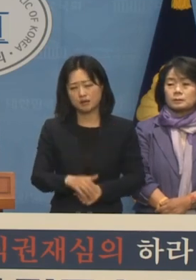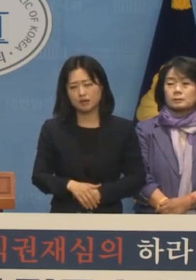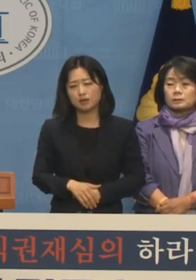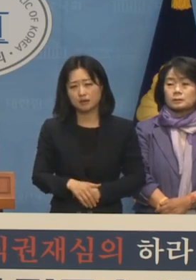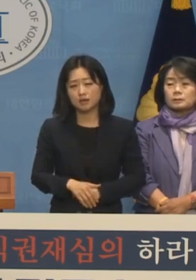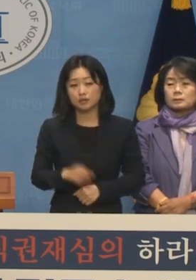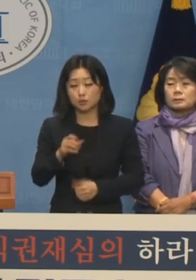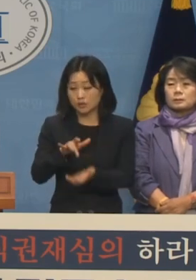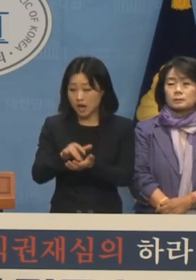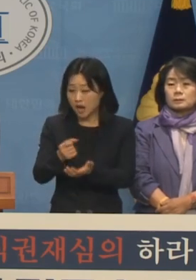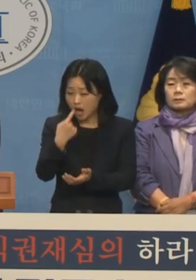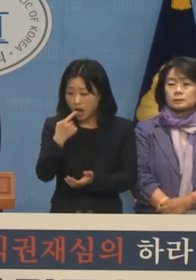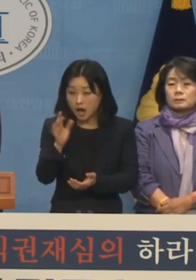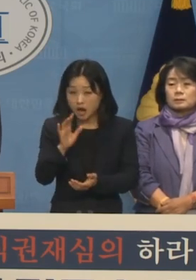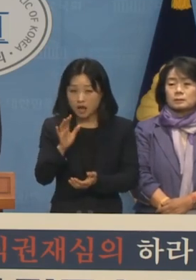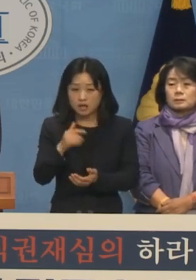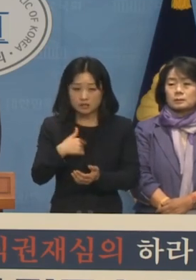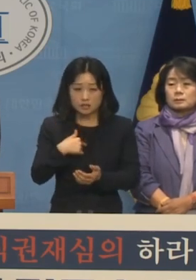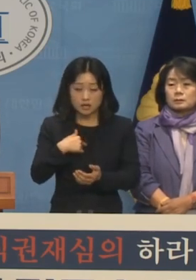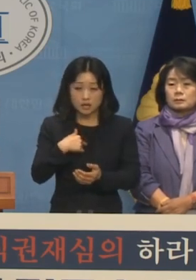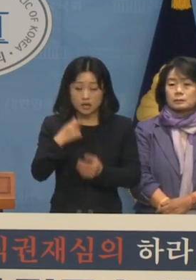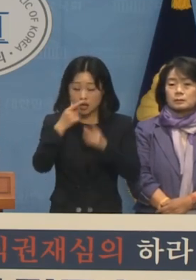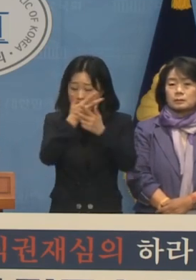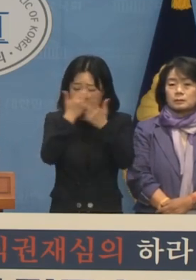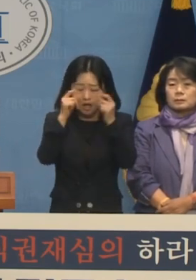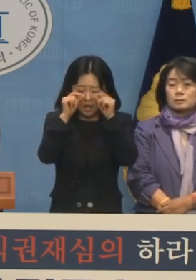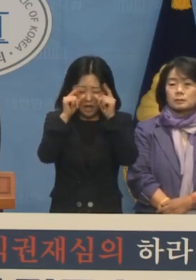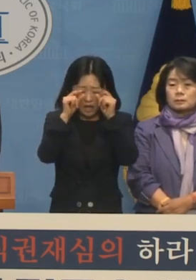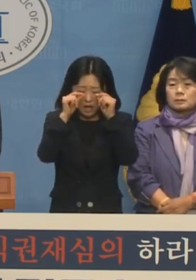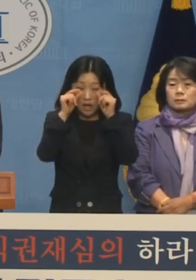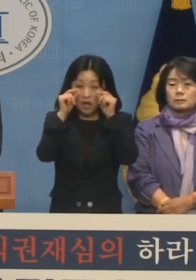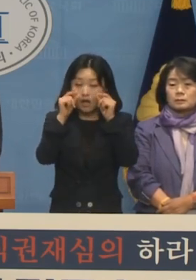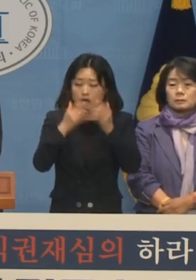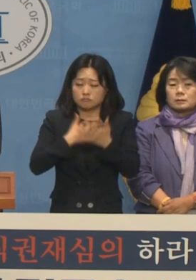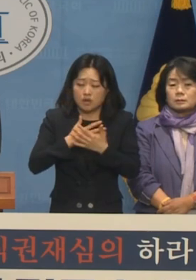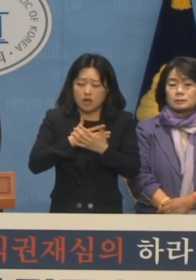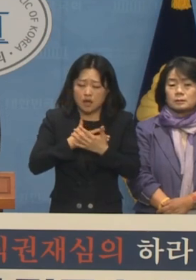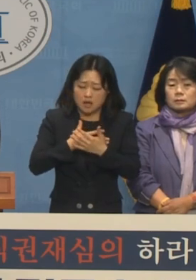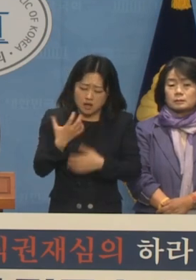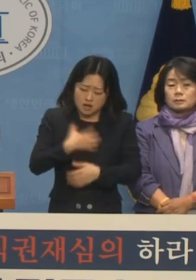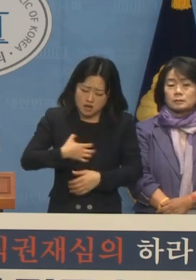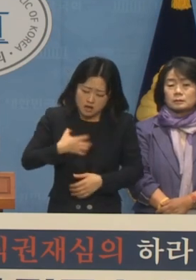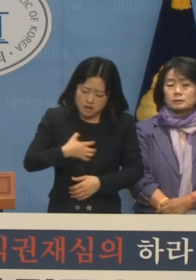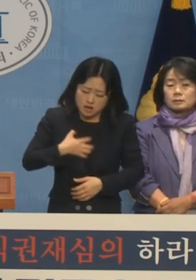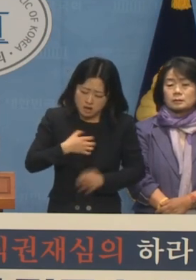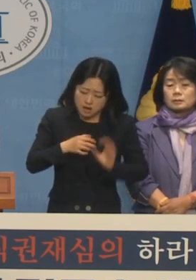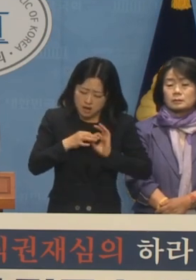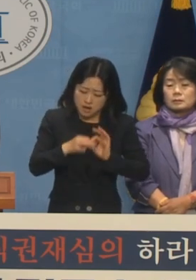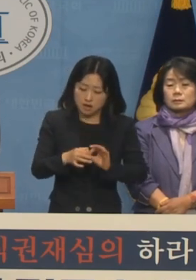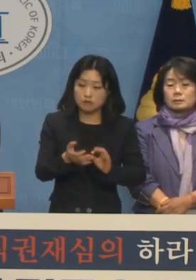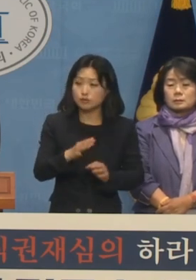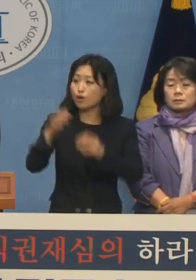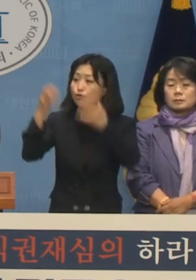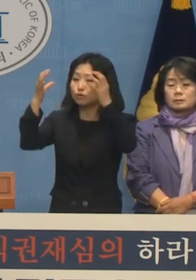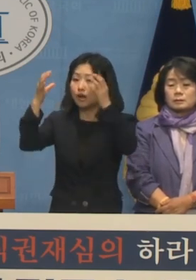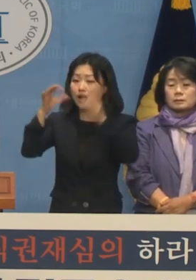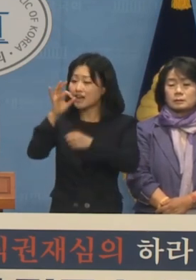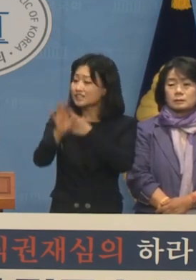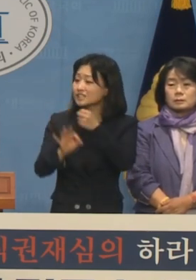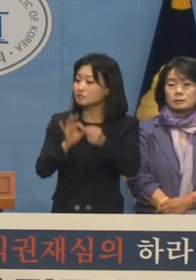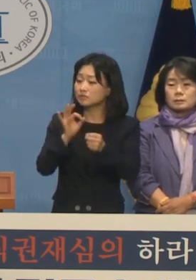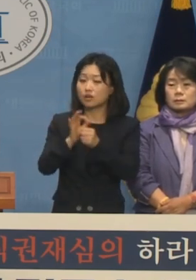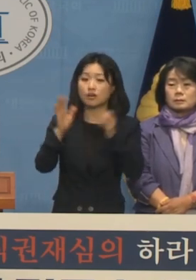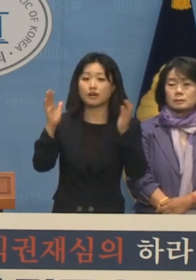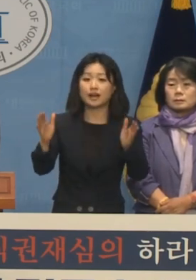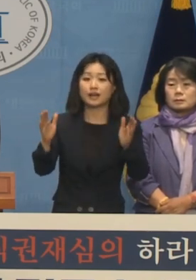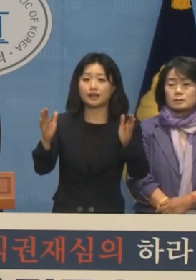없고 약이 없으면 하루 며칠이라도 잠을 못 자서 이런 고통에 있는데 국가는 이제까지 10년이 다